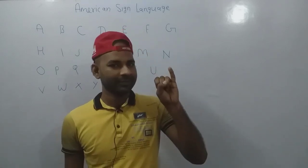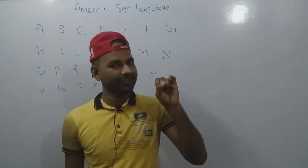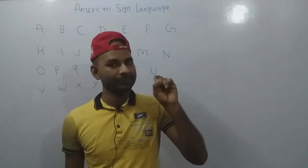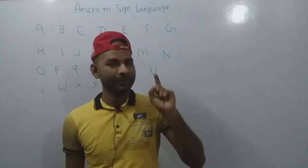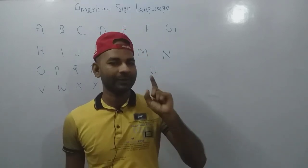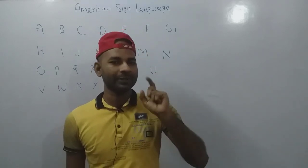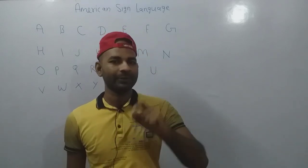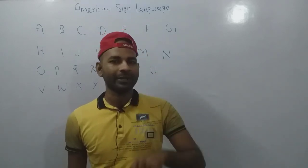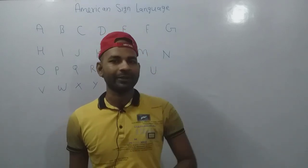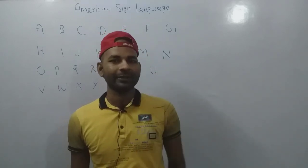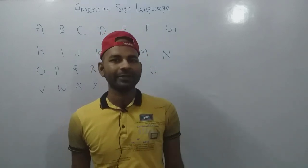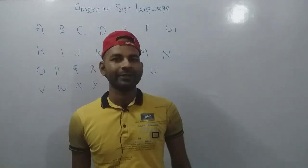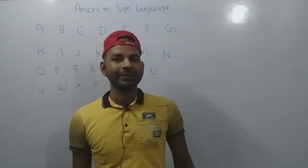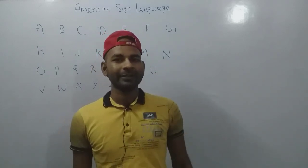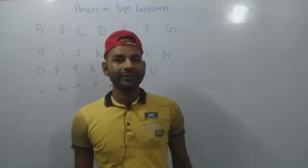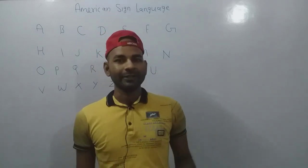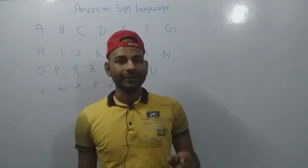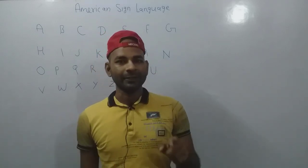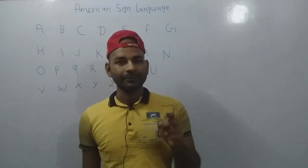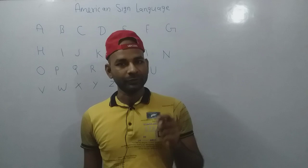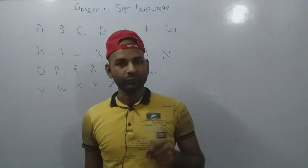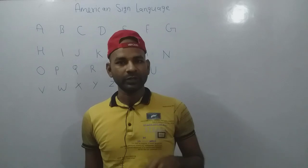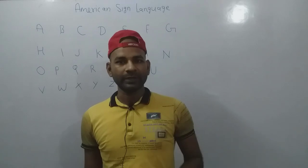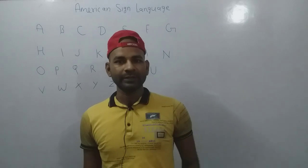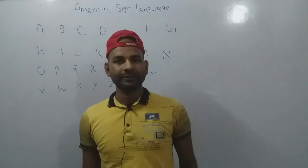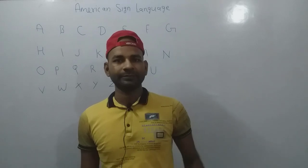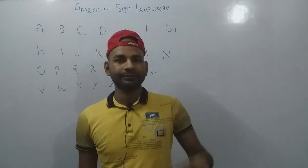ठीक, पहला वाला हो गया। अब दूसरा वाला,